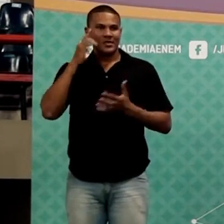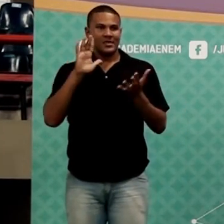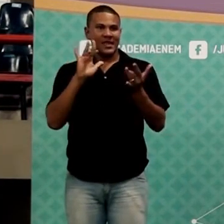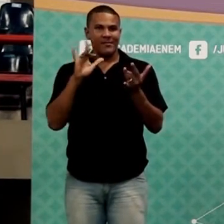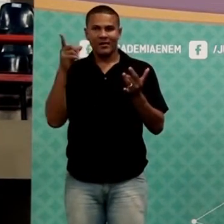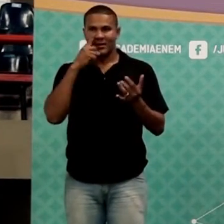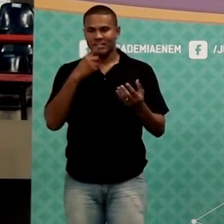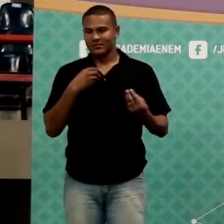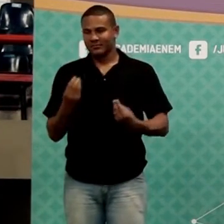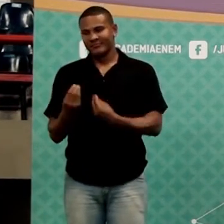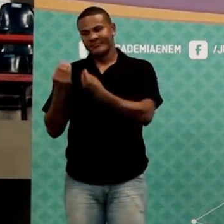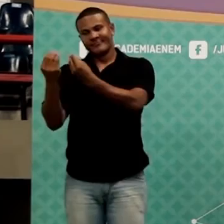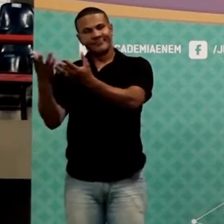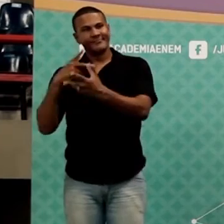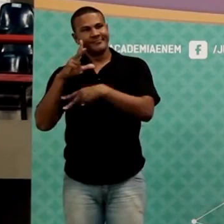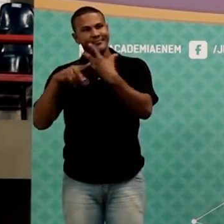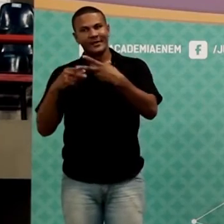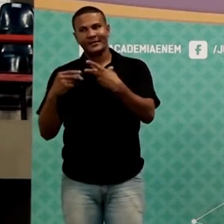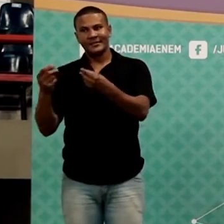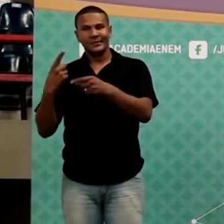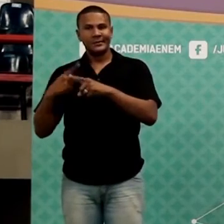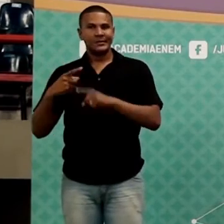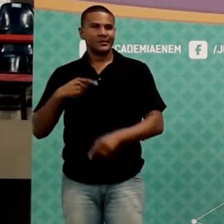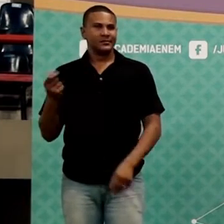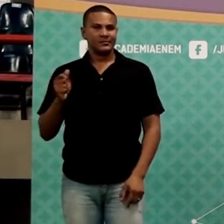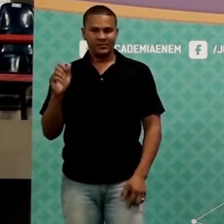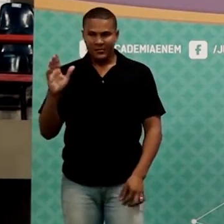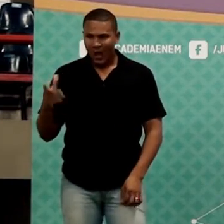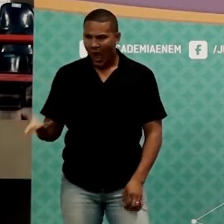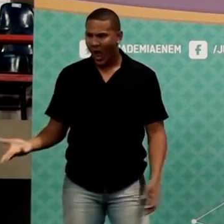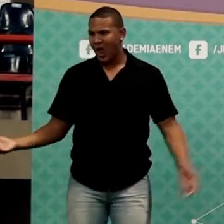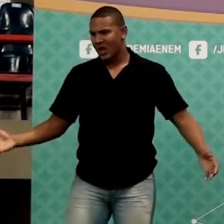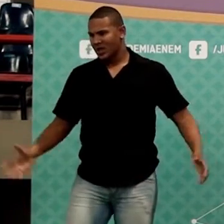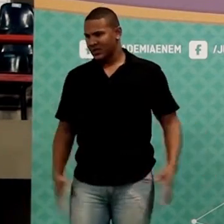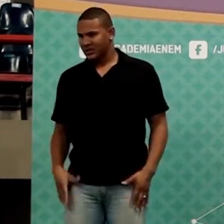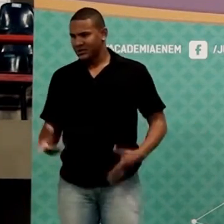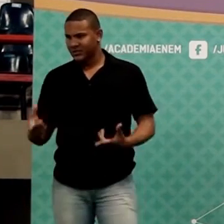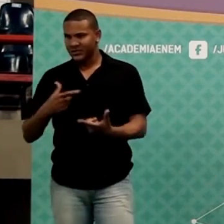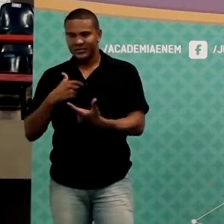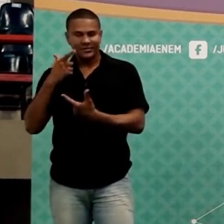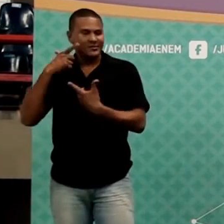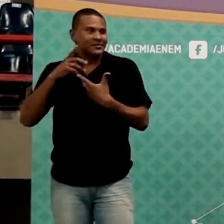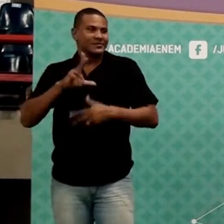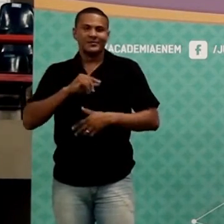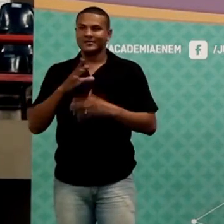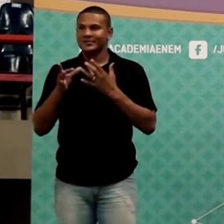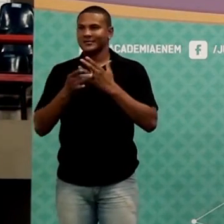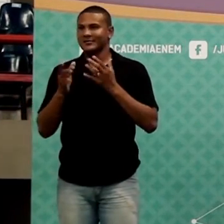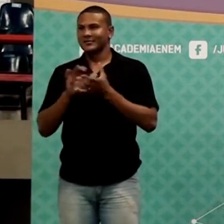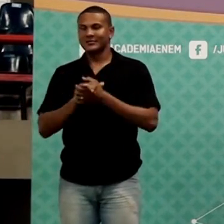de feijão para a namorada, e a namorada já pensando que era noivado, já ganhou um saco de feijão só para ela.